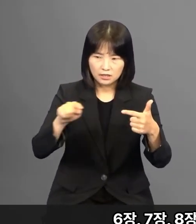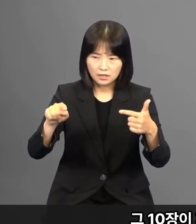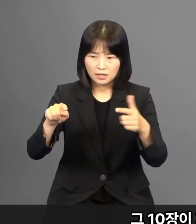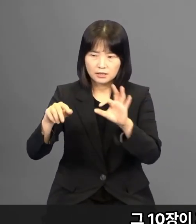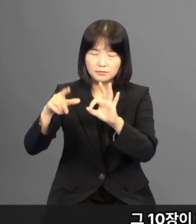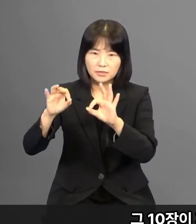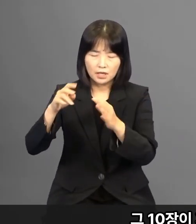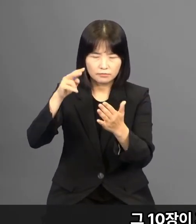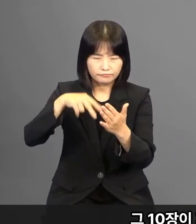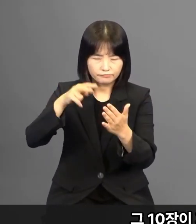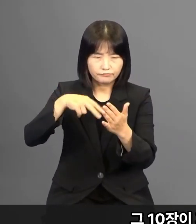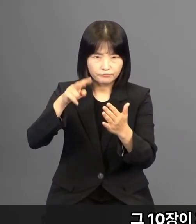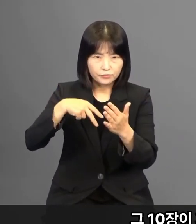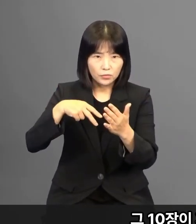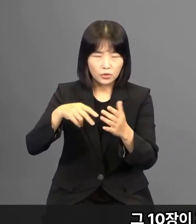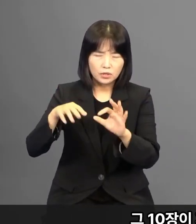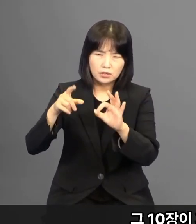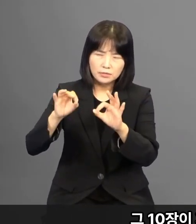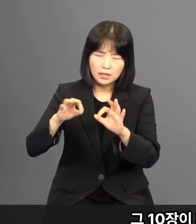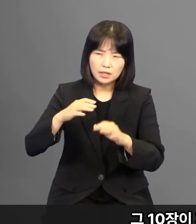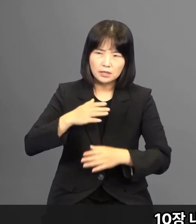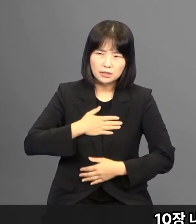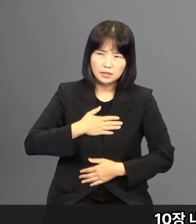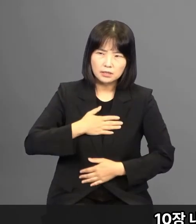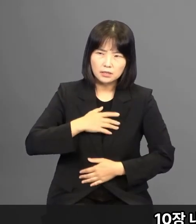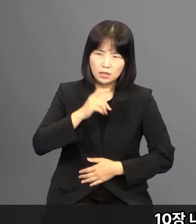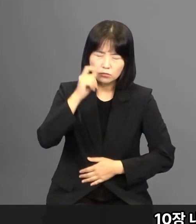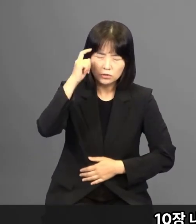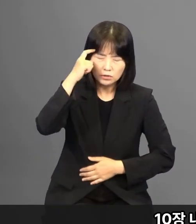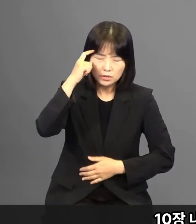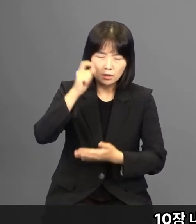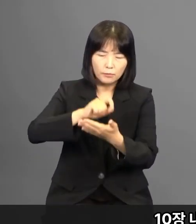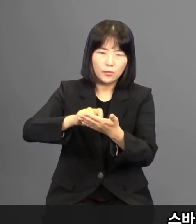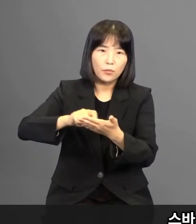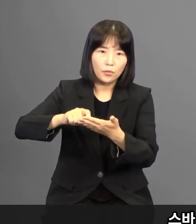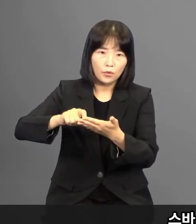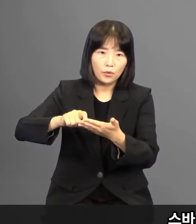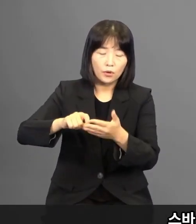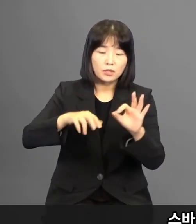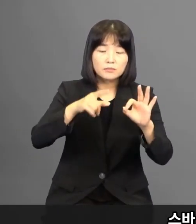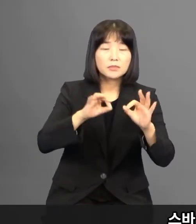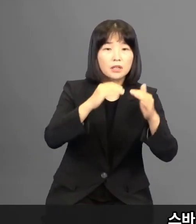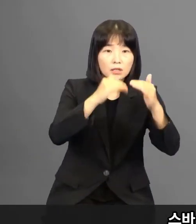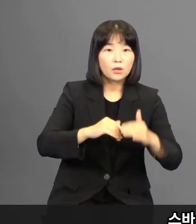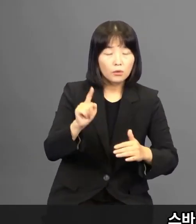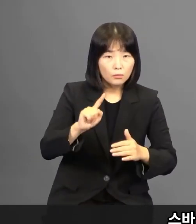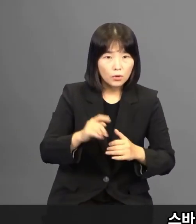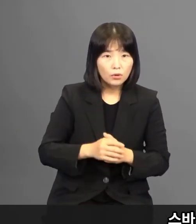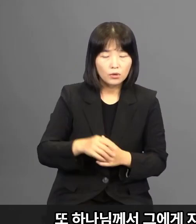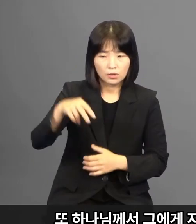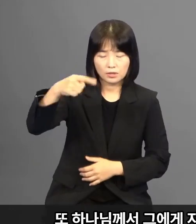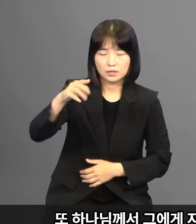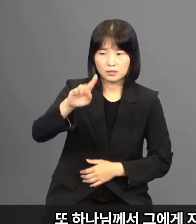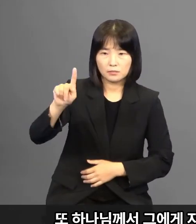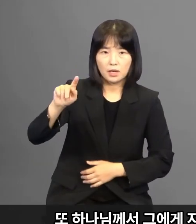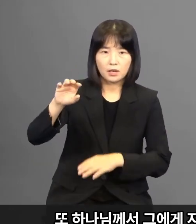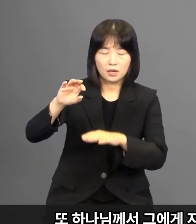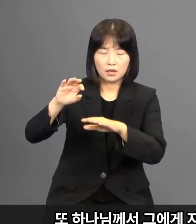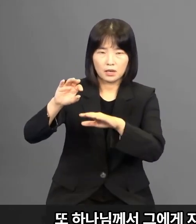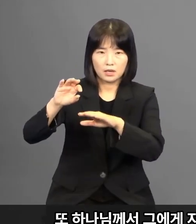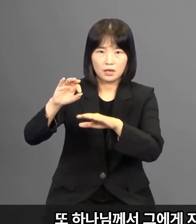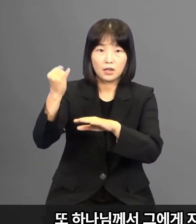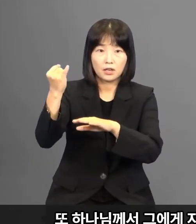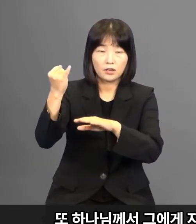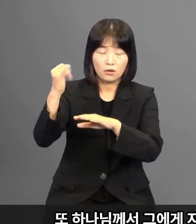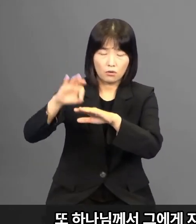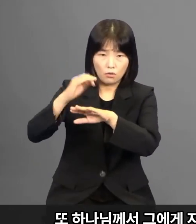딱 읽고 그 10장에 자신의 묵상을 썼습니다. 10장 내용이 이거였습니다. 스바 여왕이 찾아오고 또한 하나님께서 그에게